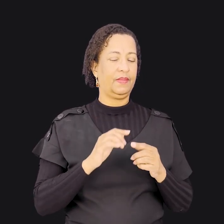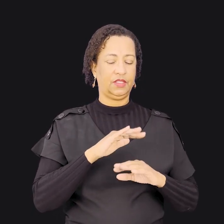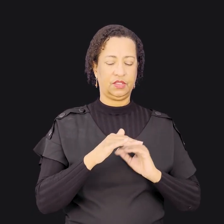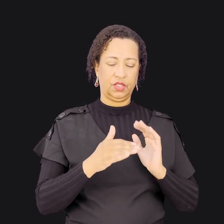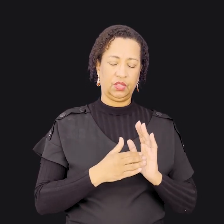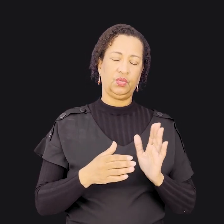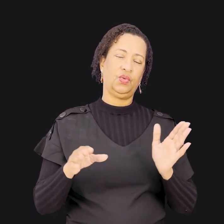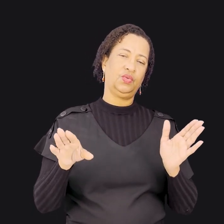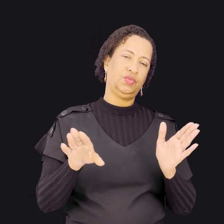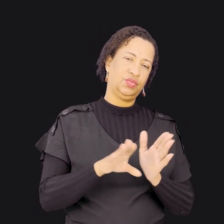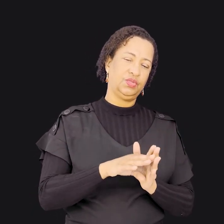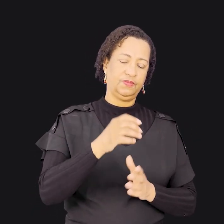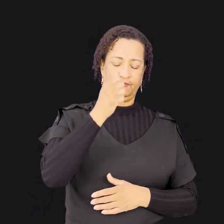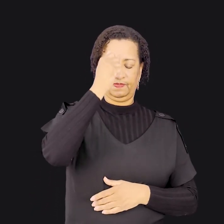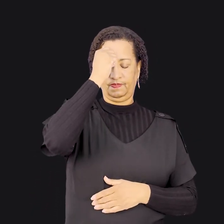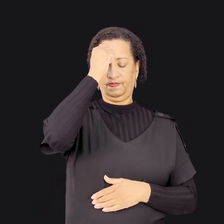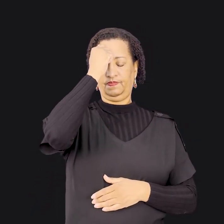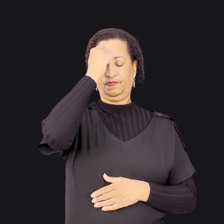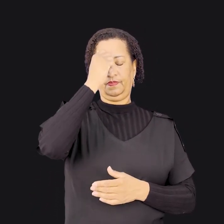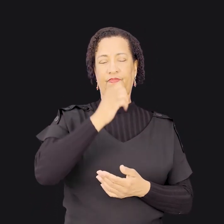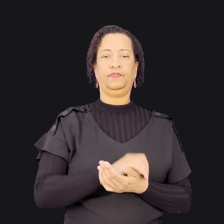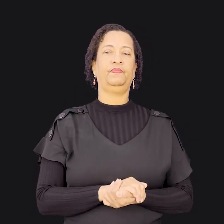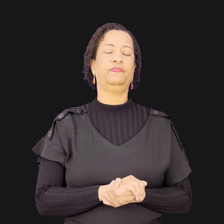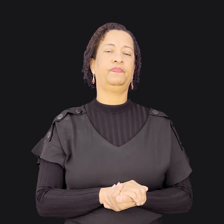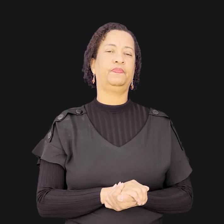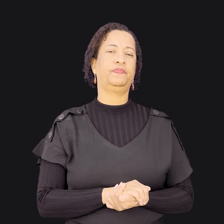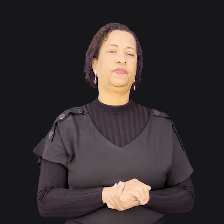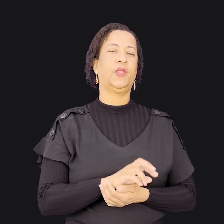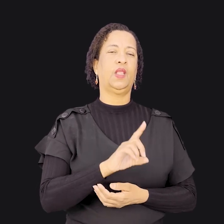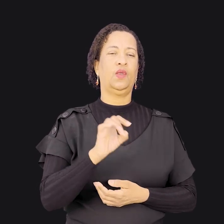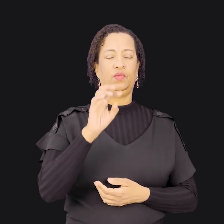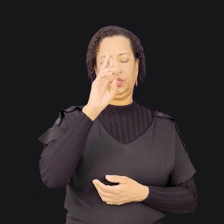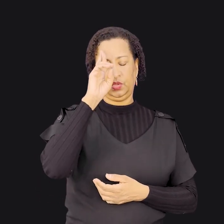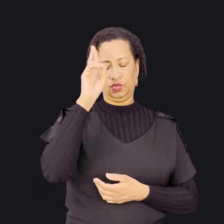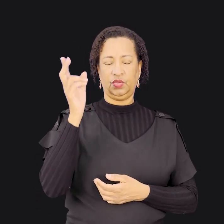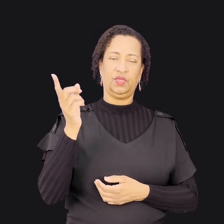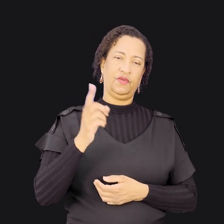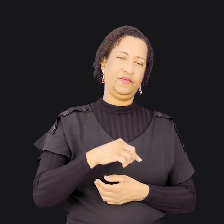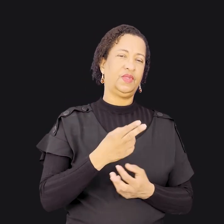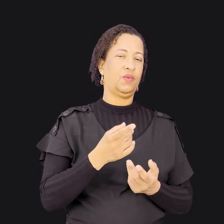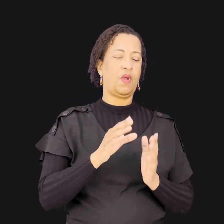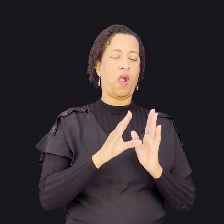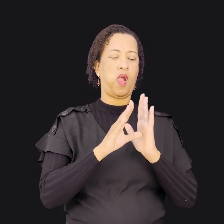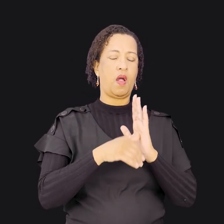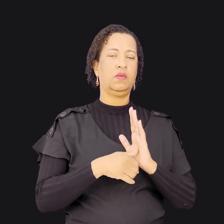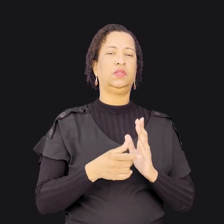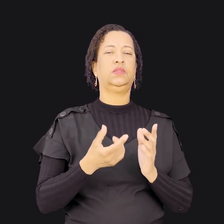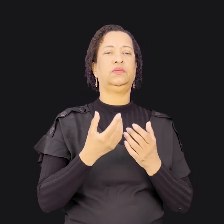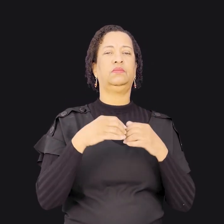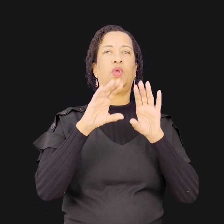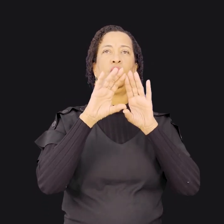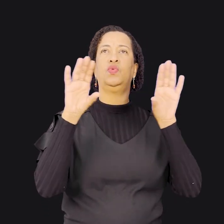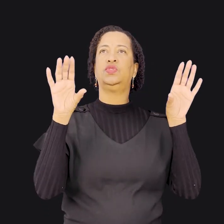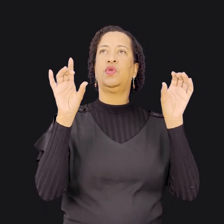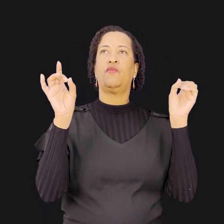que todos cheguem ao arrependimento. O dia do Senhor, porém, virá como ladrão. Os céus